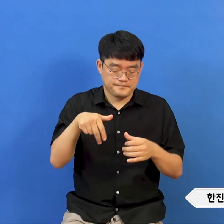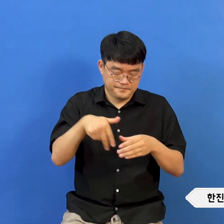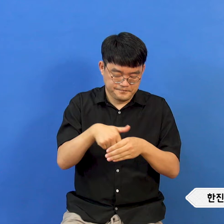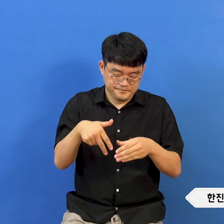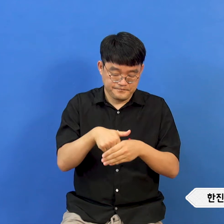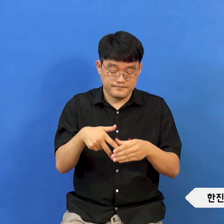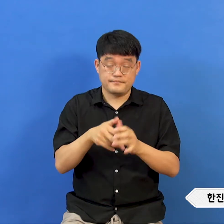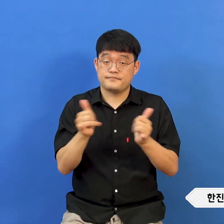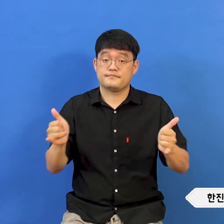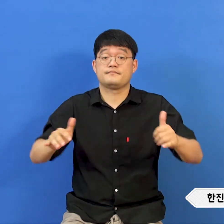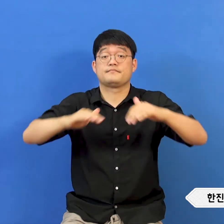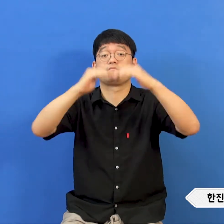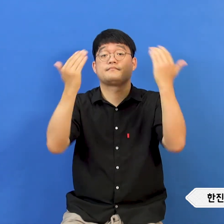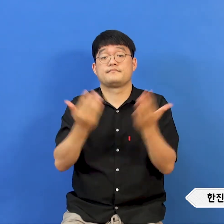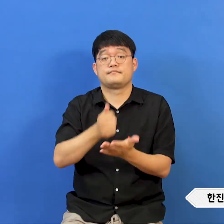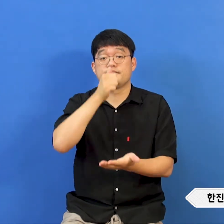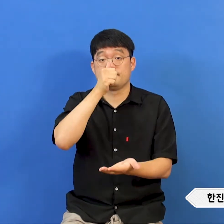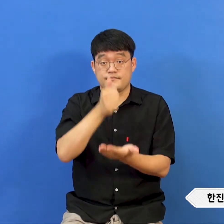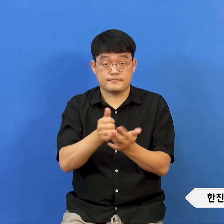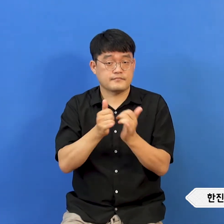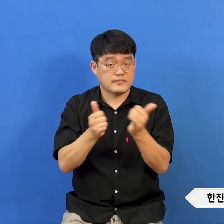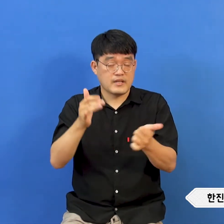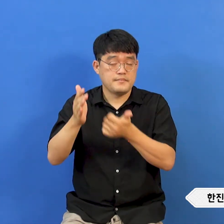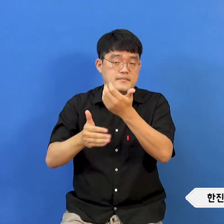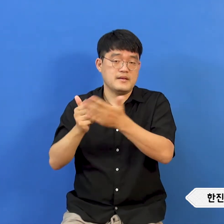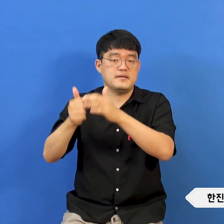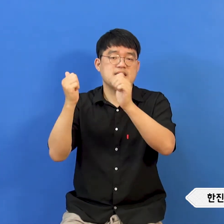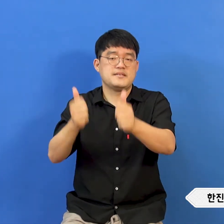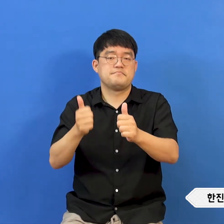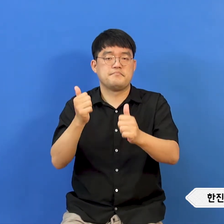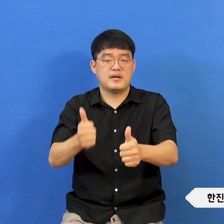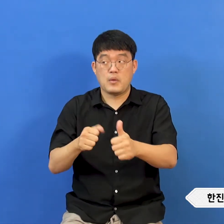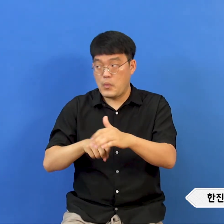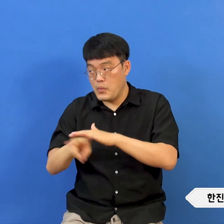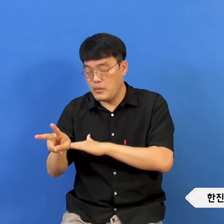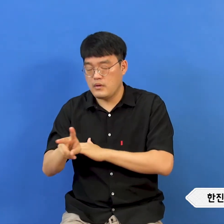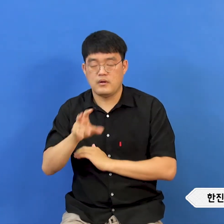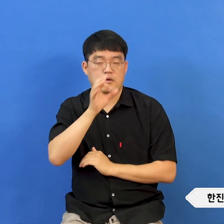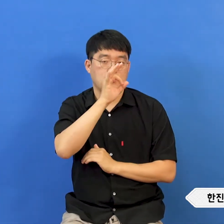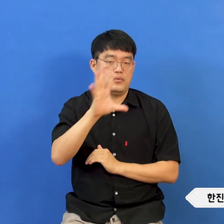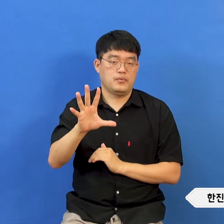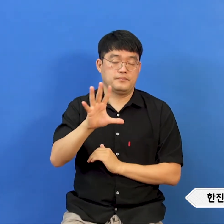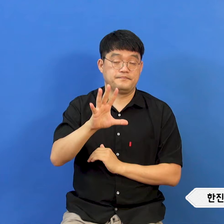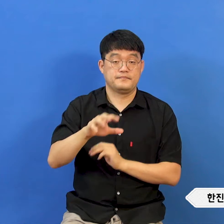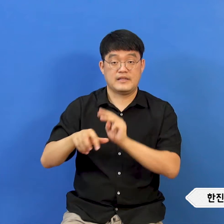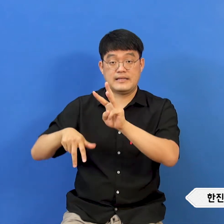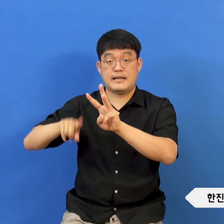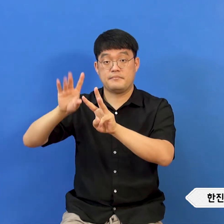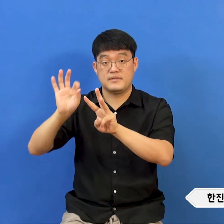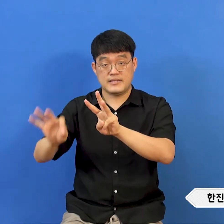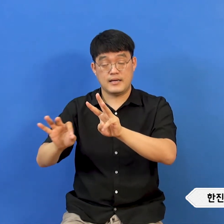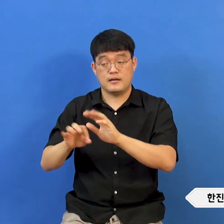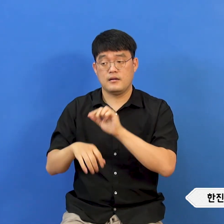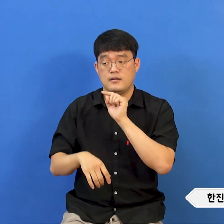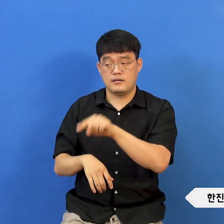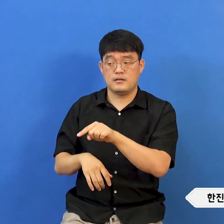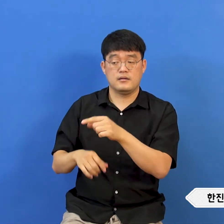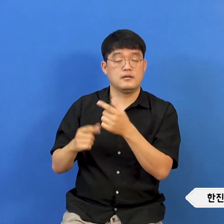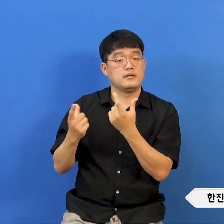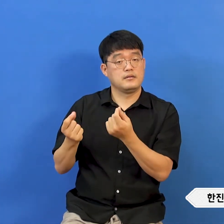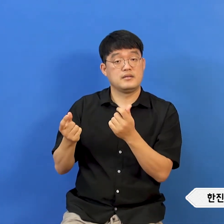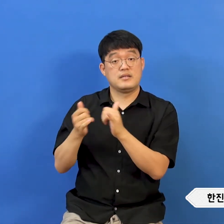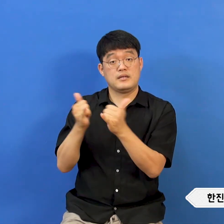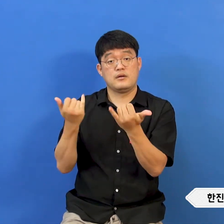사람이라도 다 죄인이고 하나님의 심판을 피할 수 없다고 했습니다. 3장은 그런 인간을